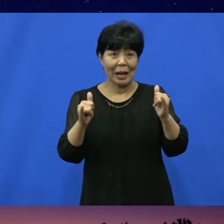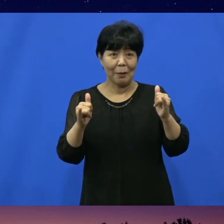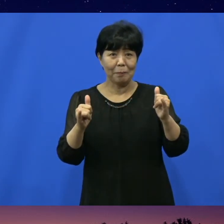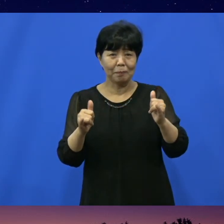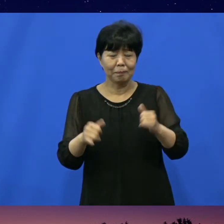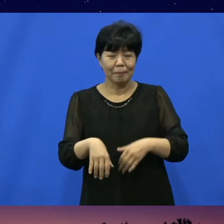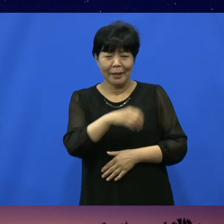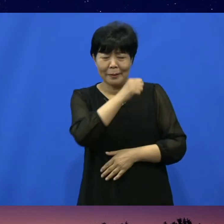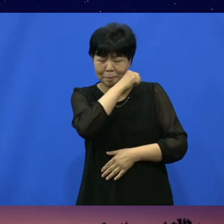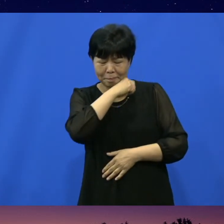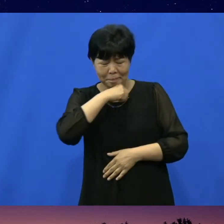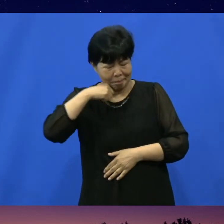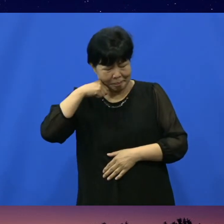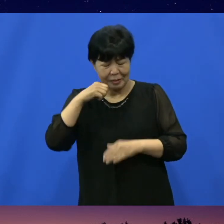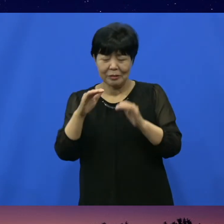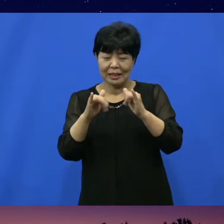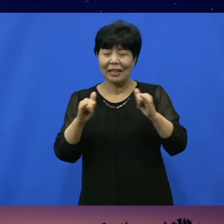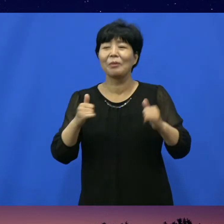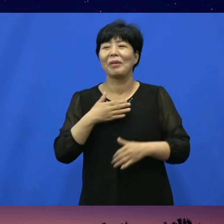본 사람이 찾는 거잖아요.